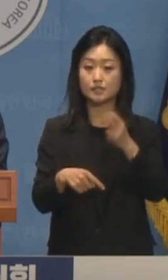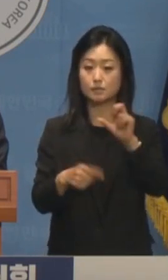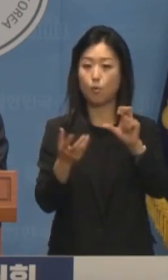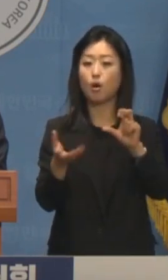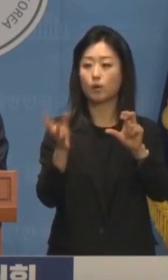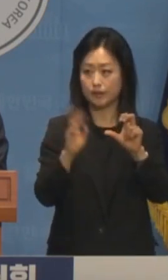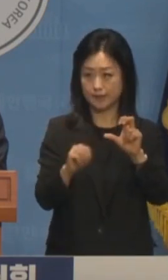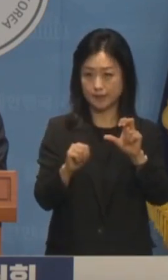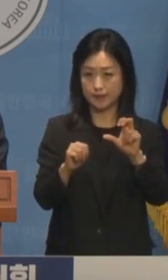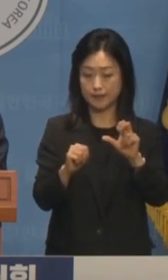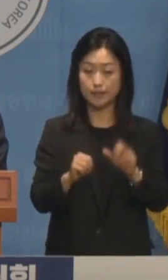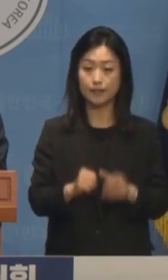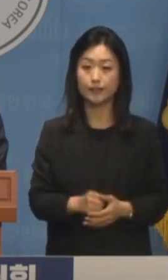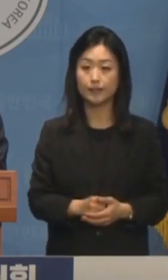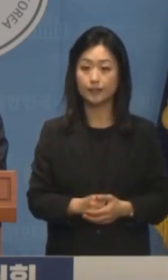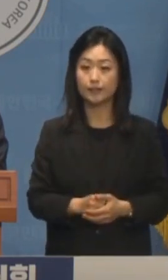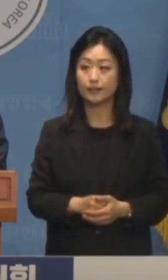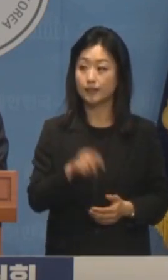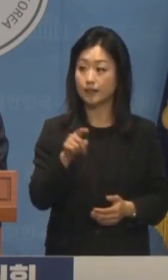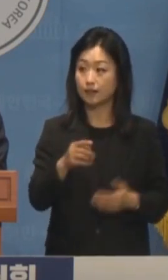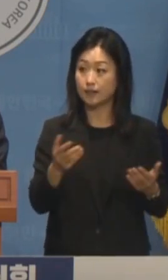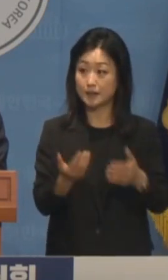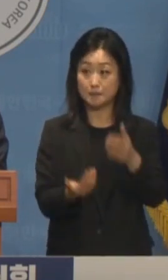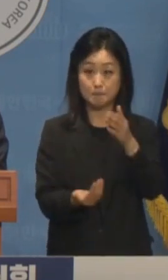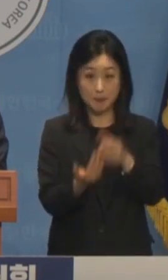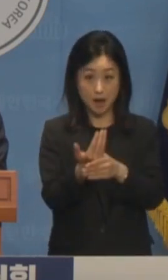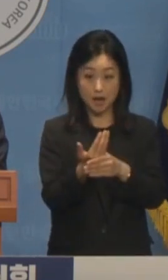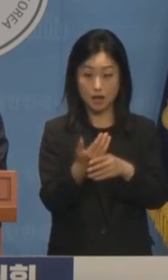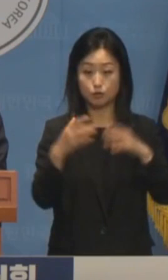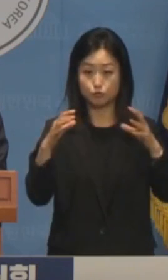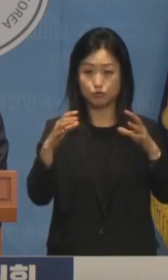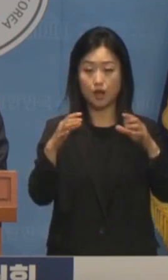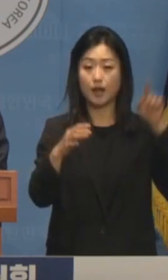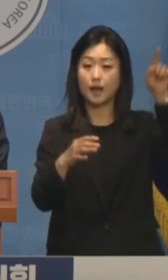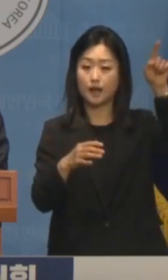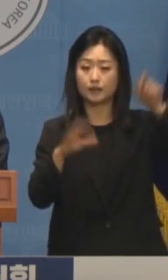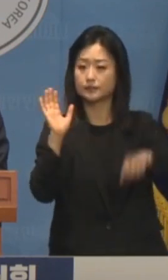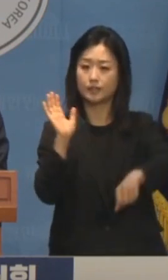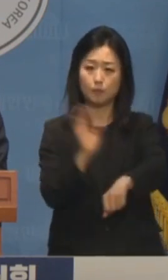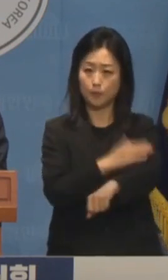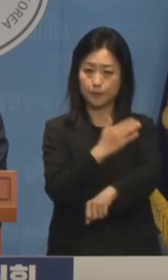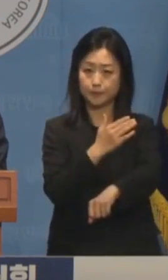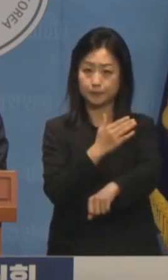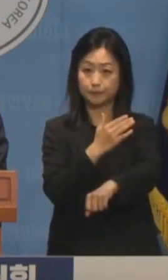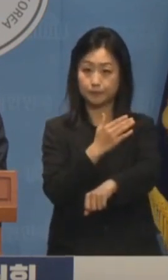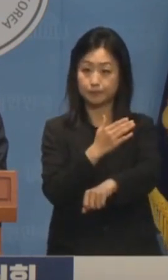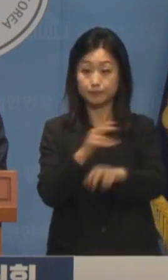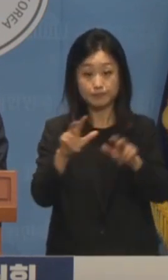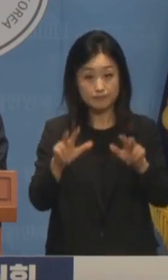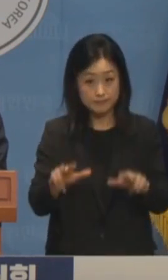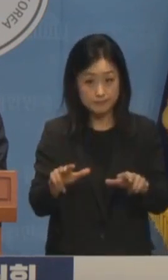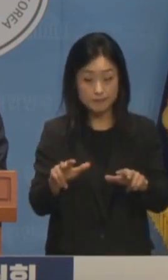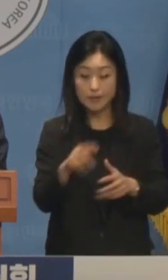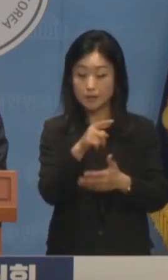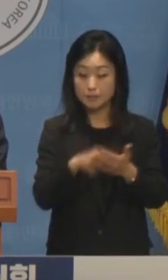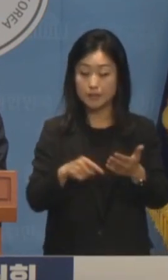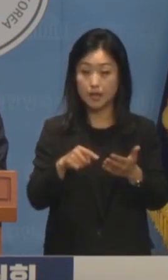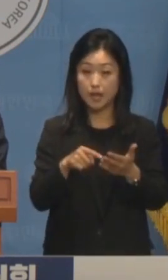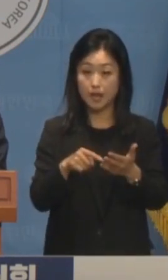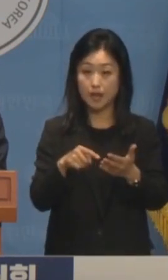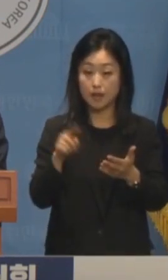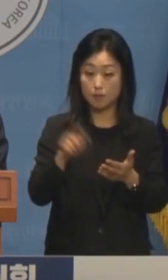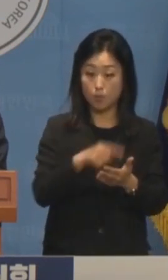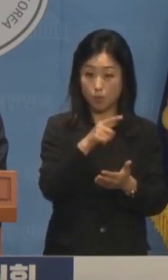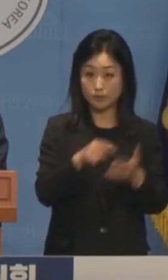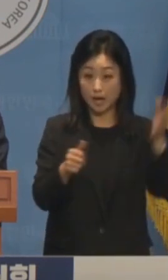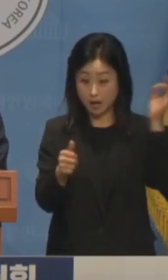원 정도 됩니다. 이런 일을 국가가 저질렀습니다. 그러면 이제라도 이 피해 회복을 가장